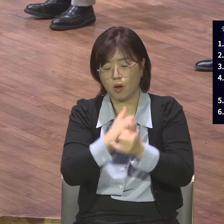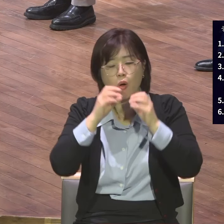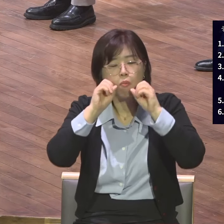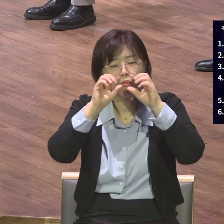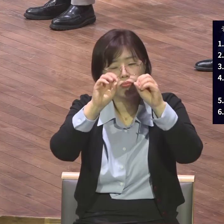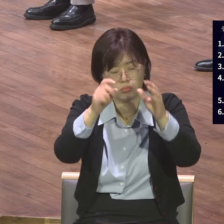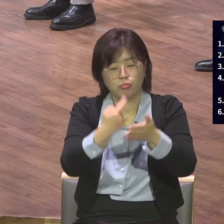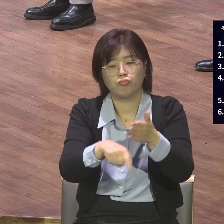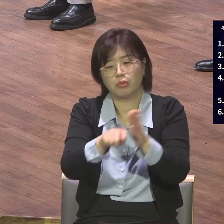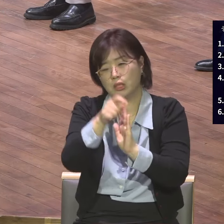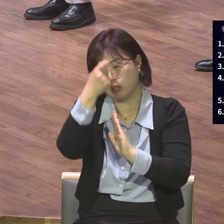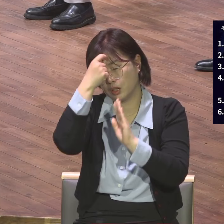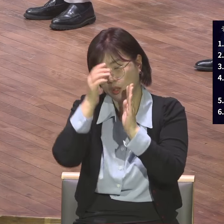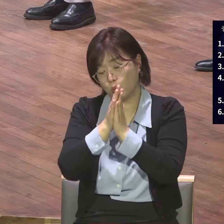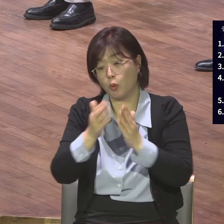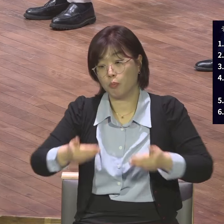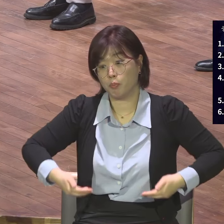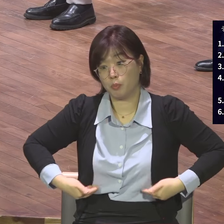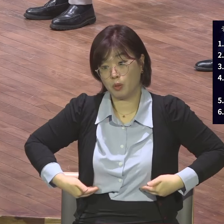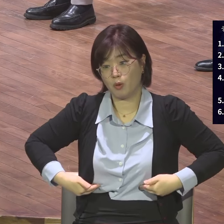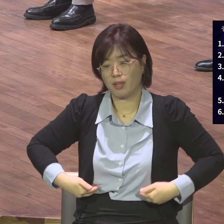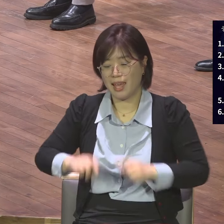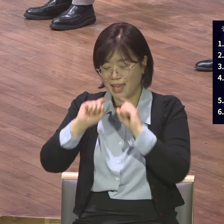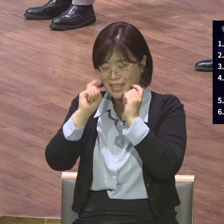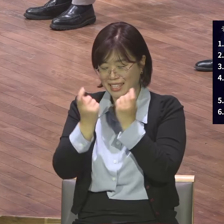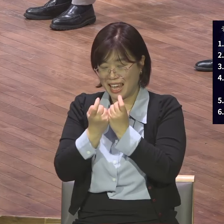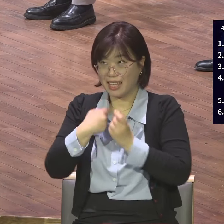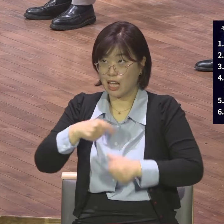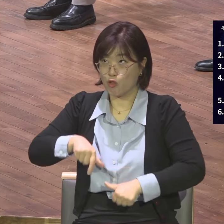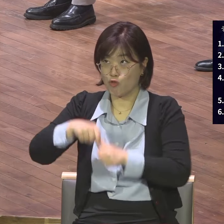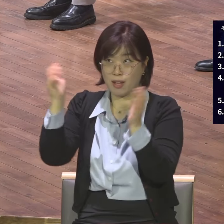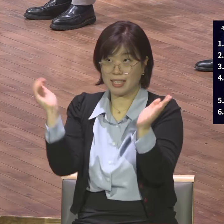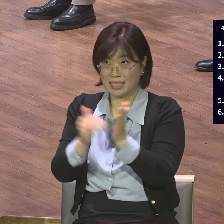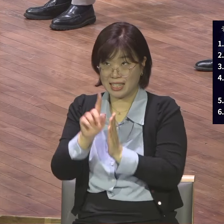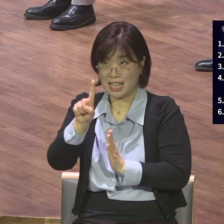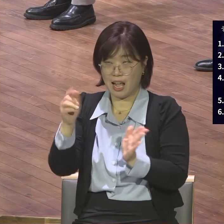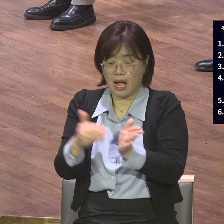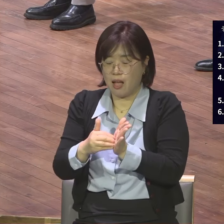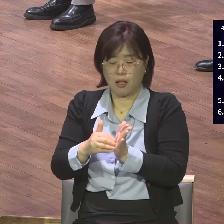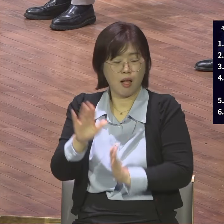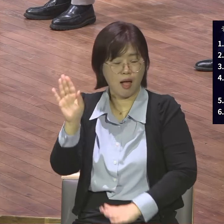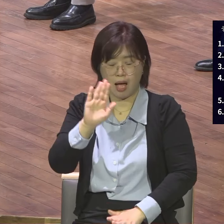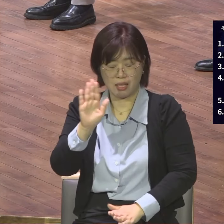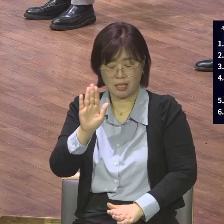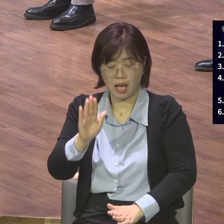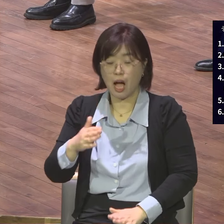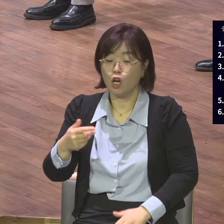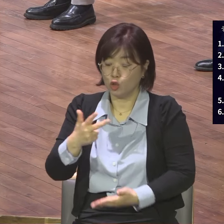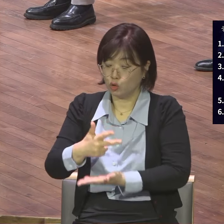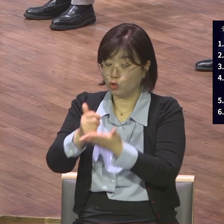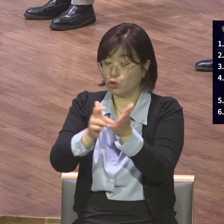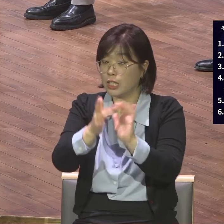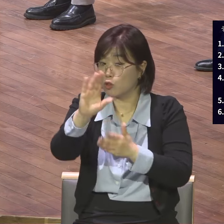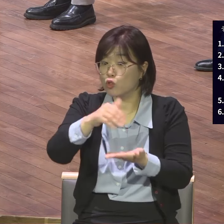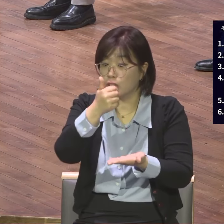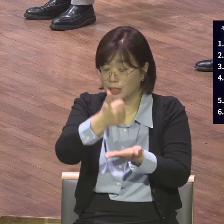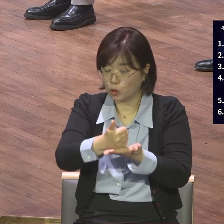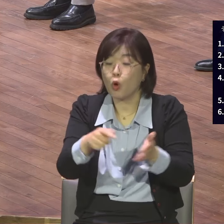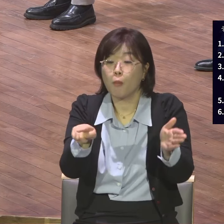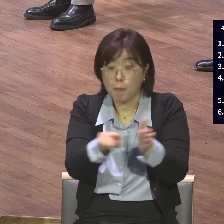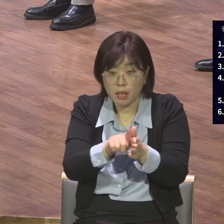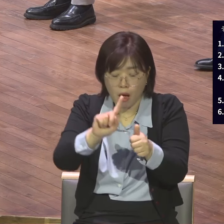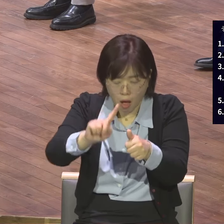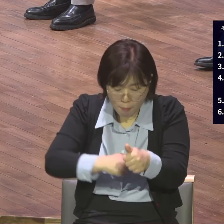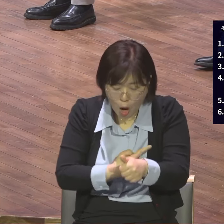믿습니다. 성경에서 개인의 구원은 개인 구원으로 끝나지 않습니다. 주 예수를 믿으라. 그리하면 너와 내